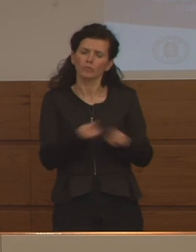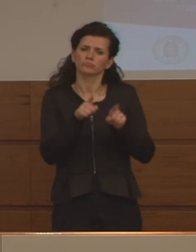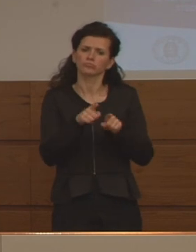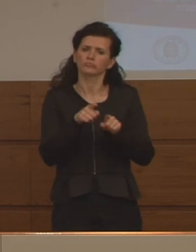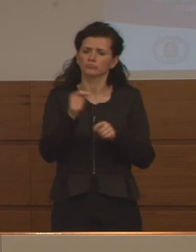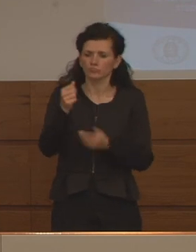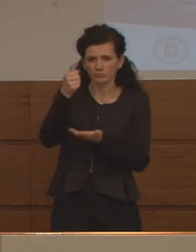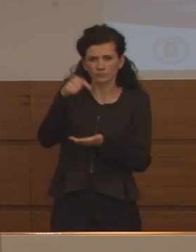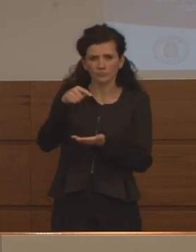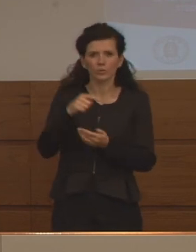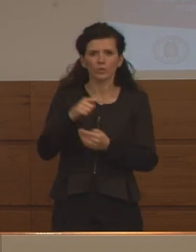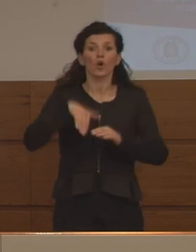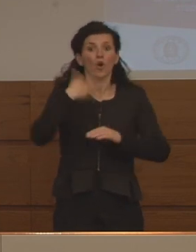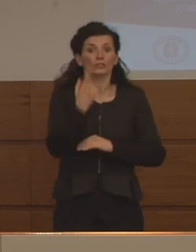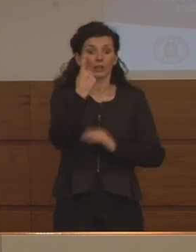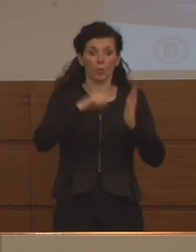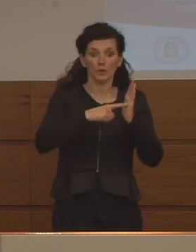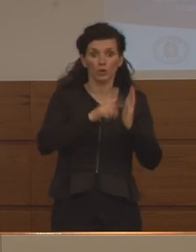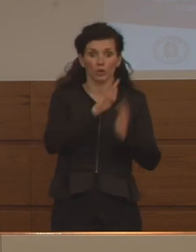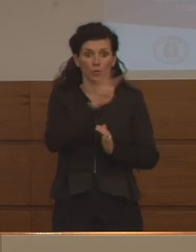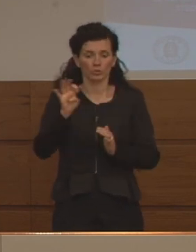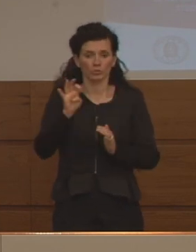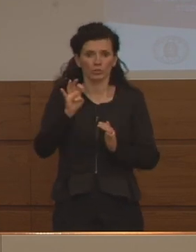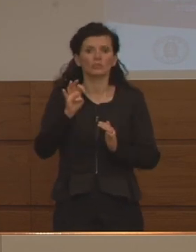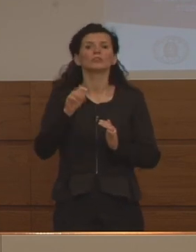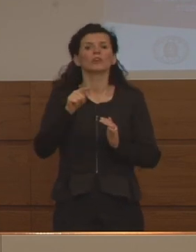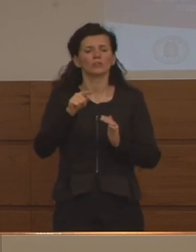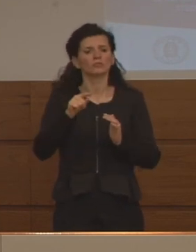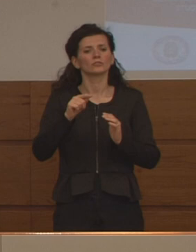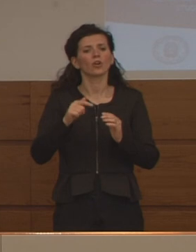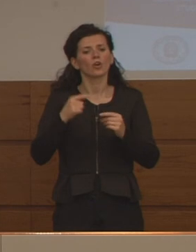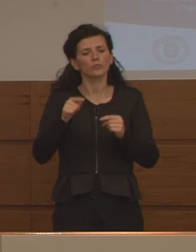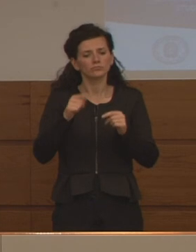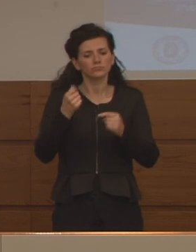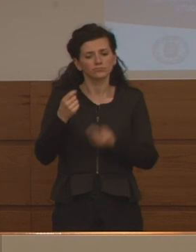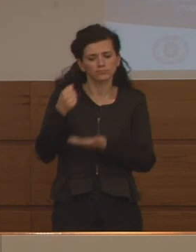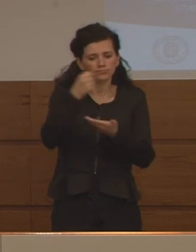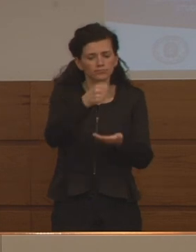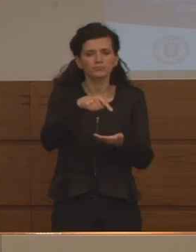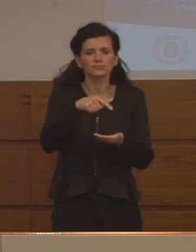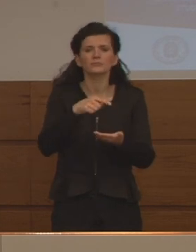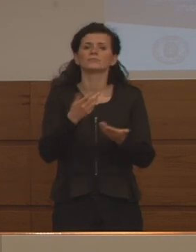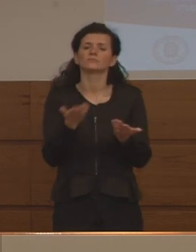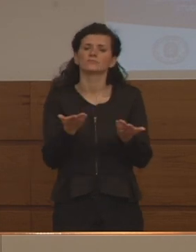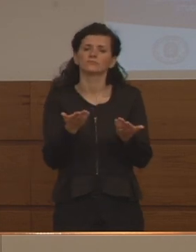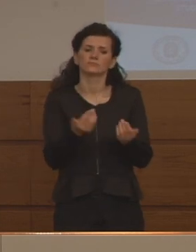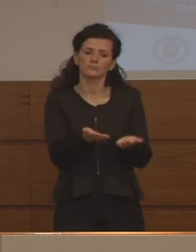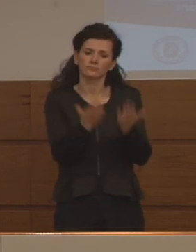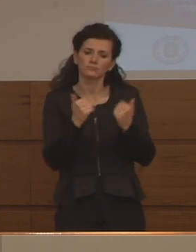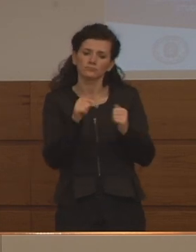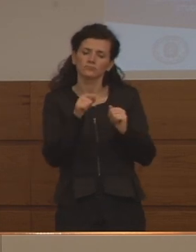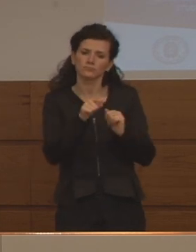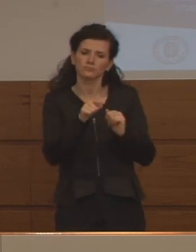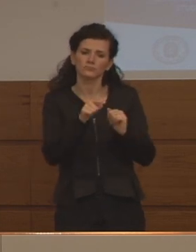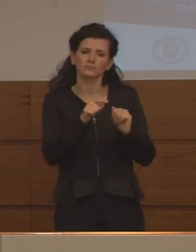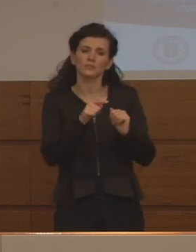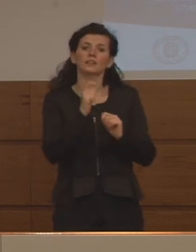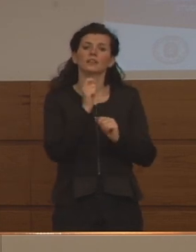oltre un milione 4 circa 1.500.000 euro per disporre il pagamento di